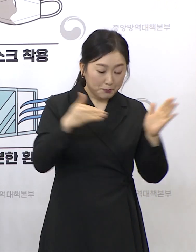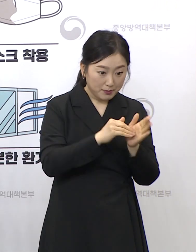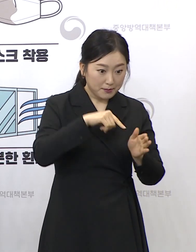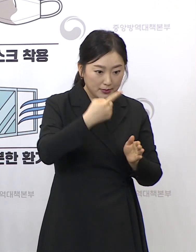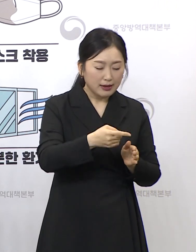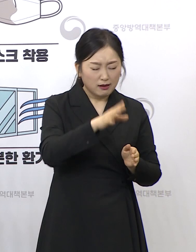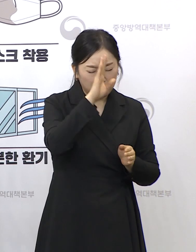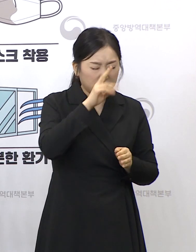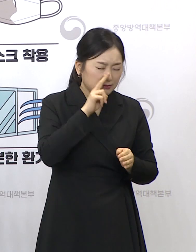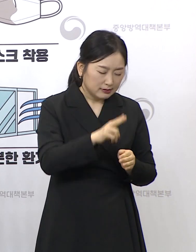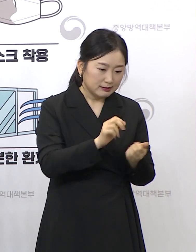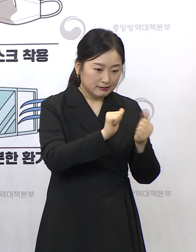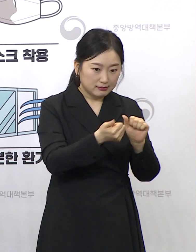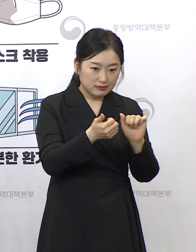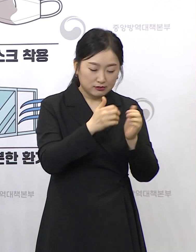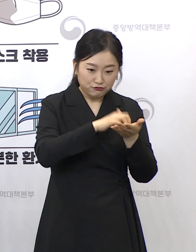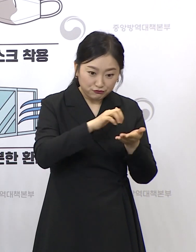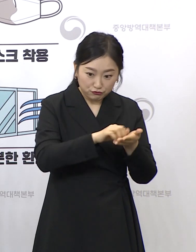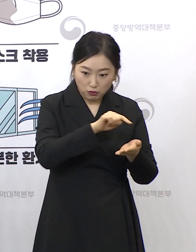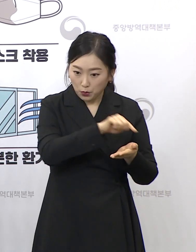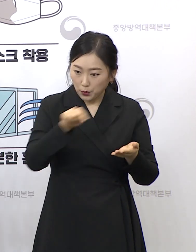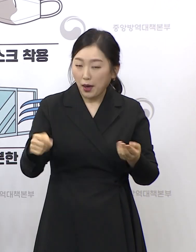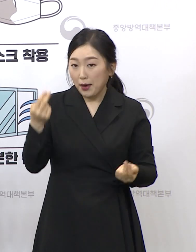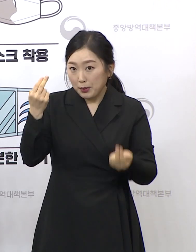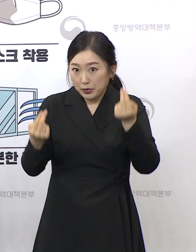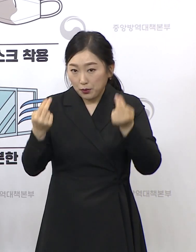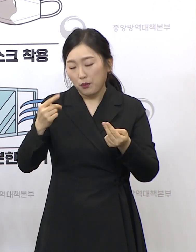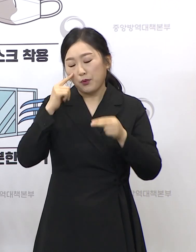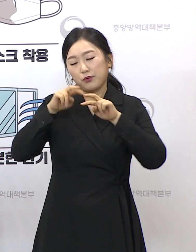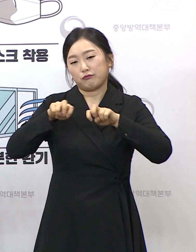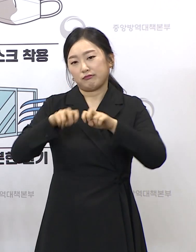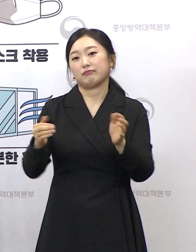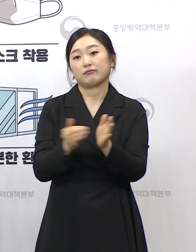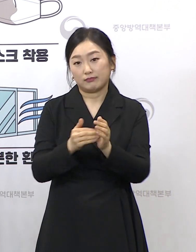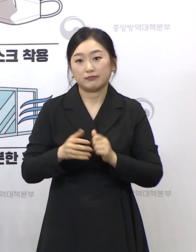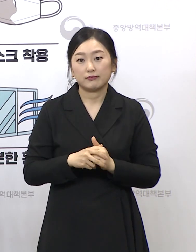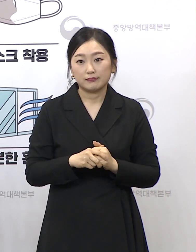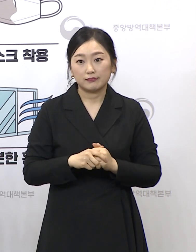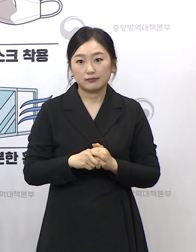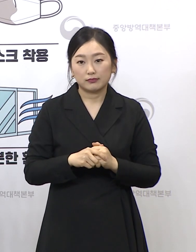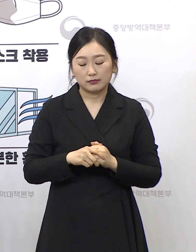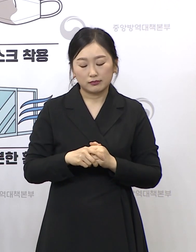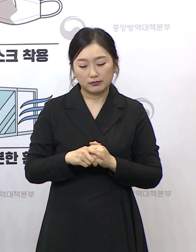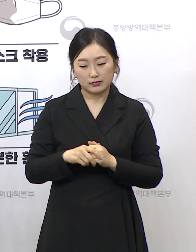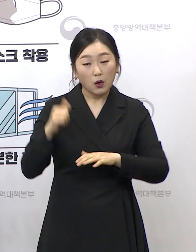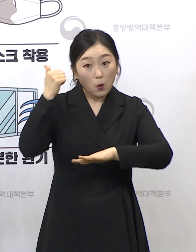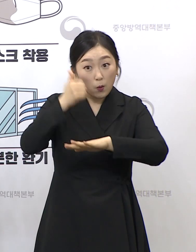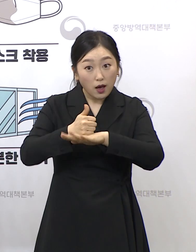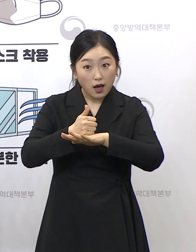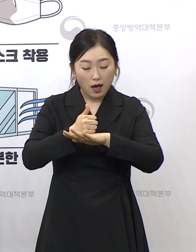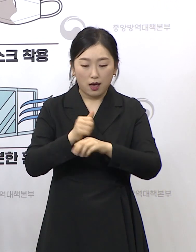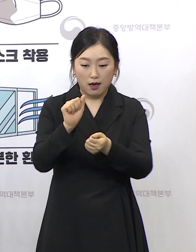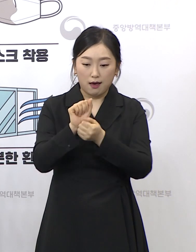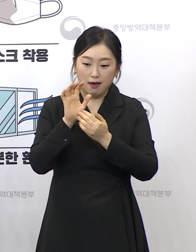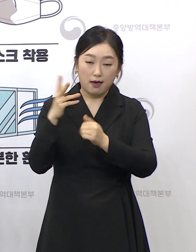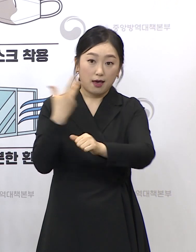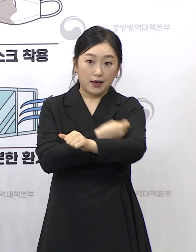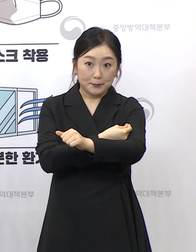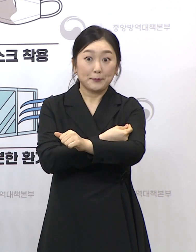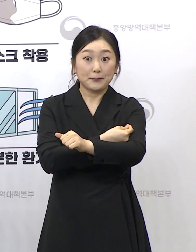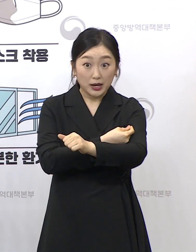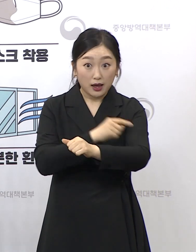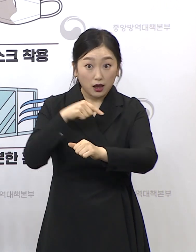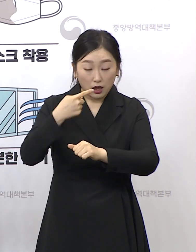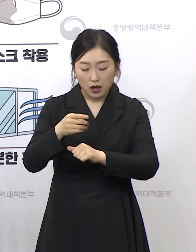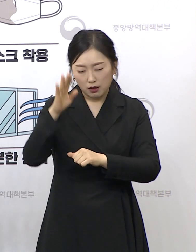발생한 위중증 및 사망자 규모를 비교하여 분석하였습니다. 분석 결과 예방접종을 통해